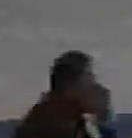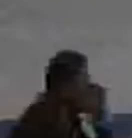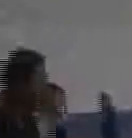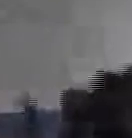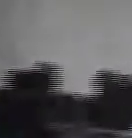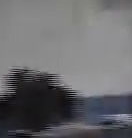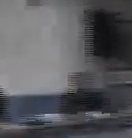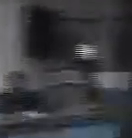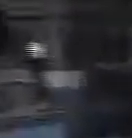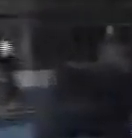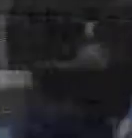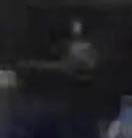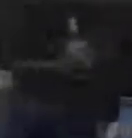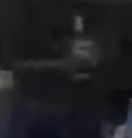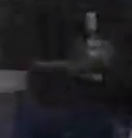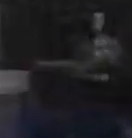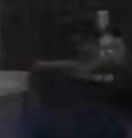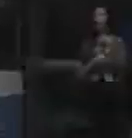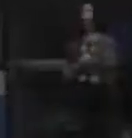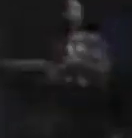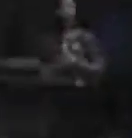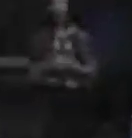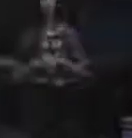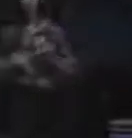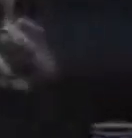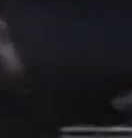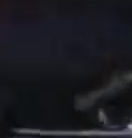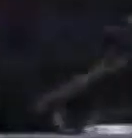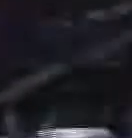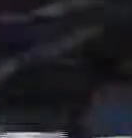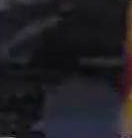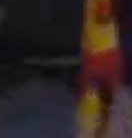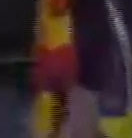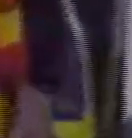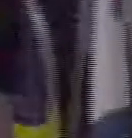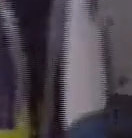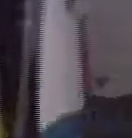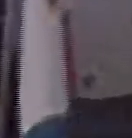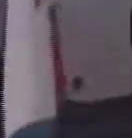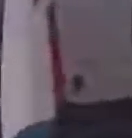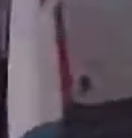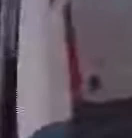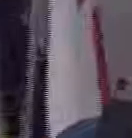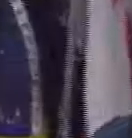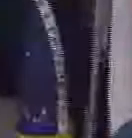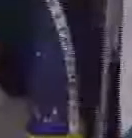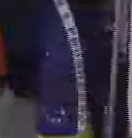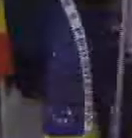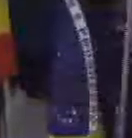lei. Artigo 11. A lista de serviços médicos municipal de